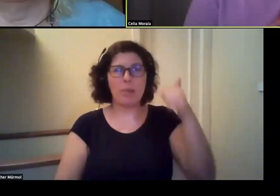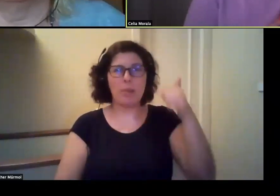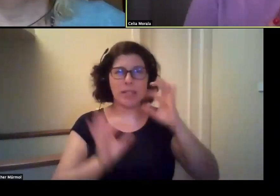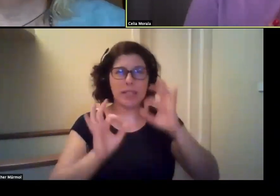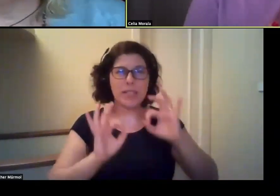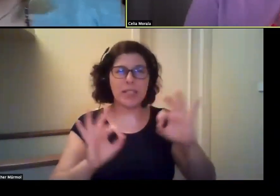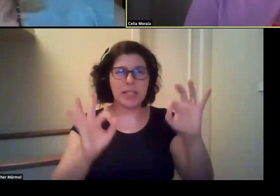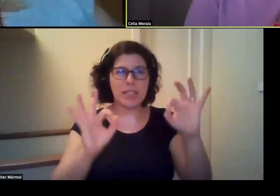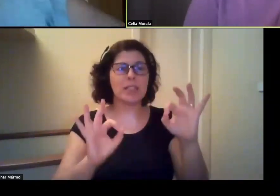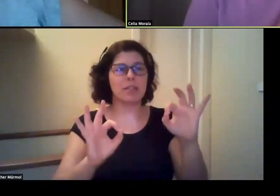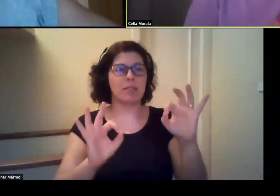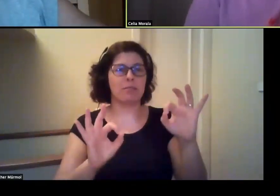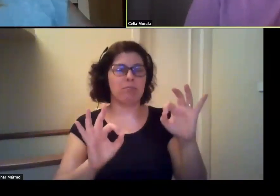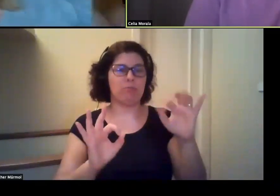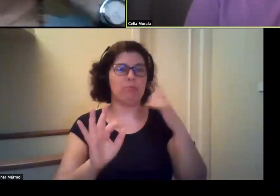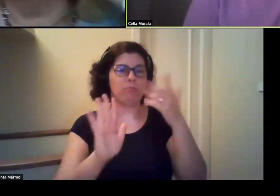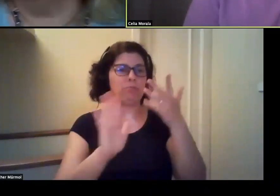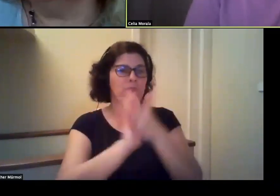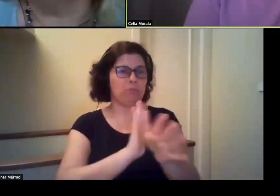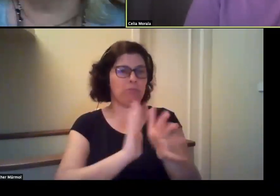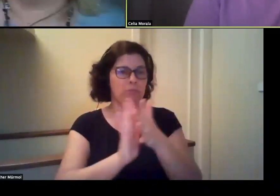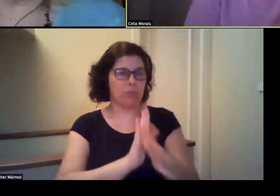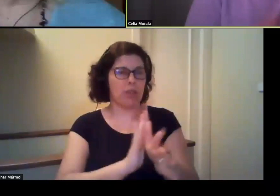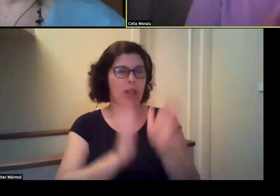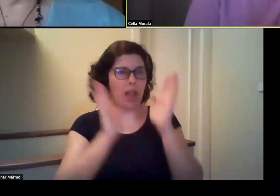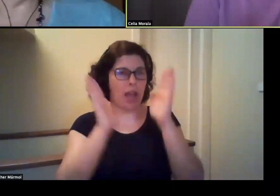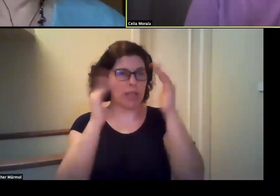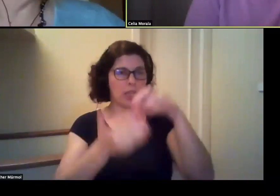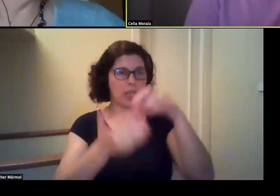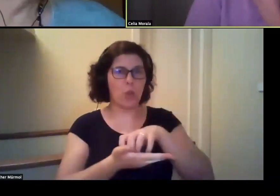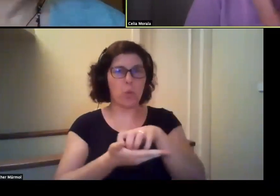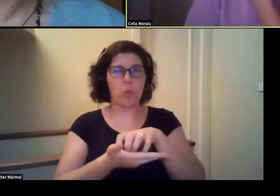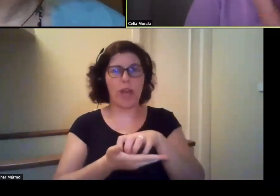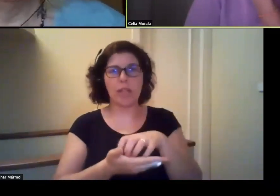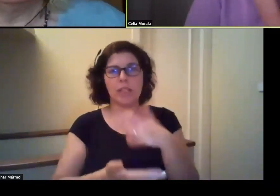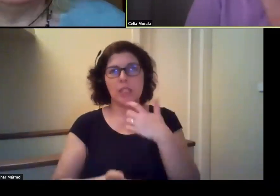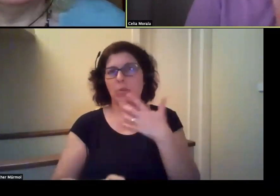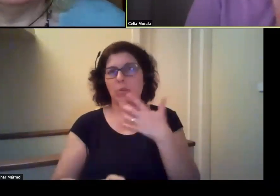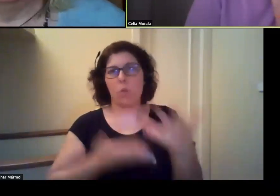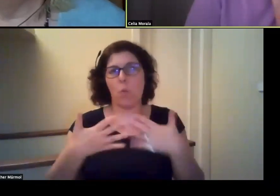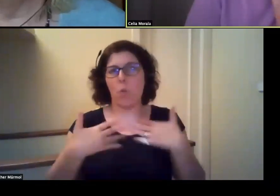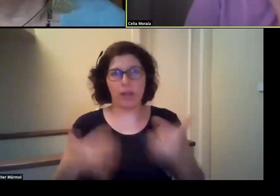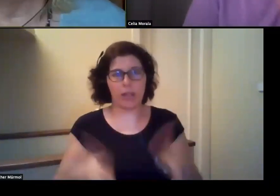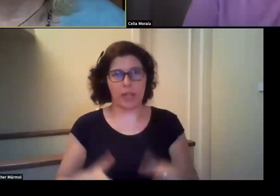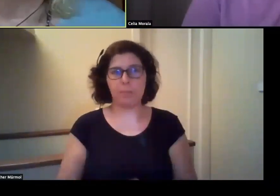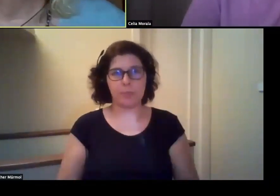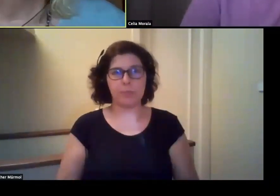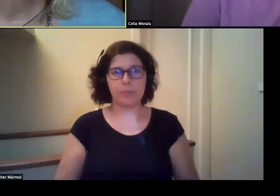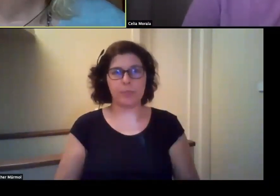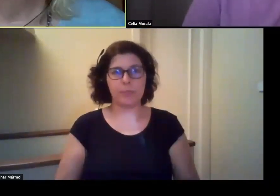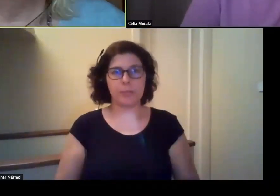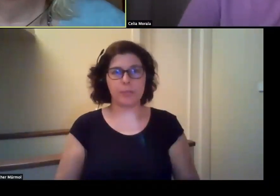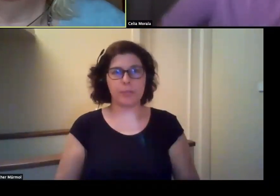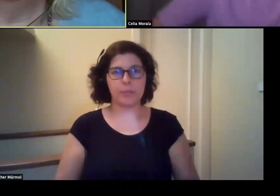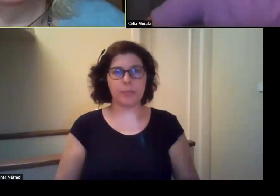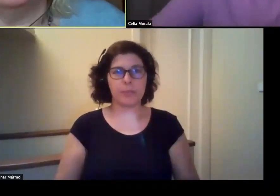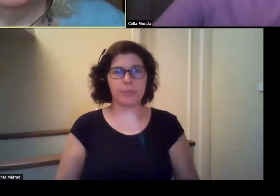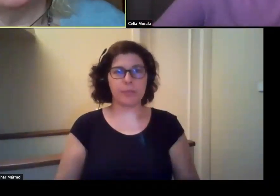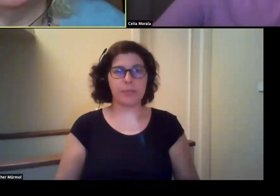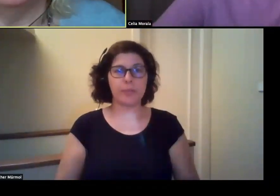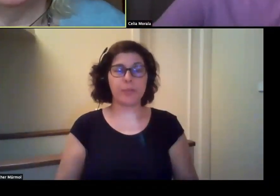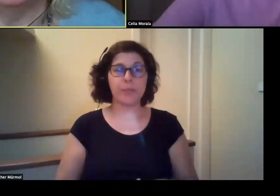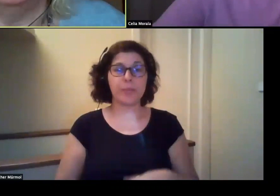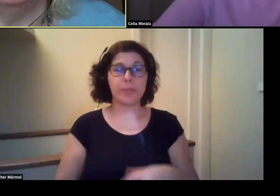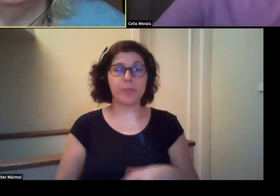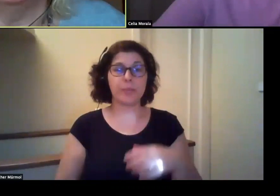poder abordar las dudas y también cualquier otra cuestión que tengáis, por supuesto. No obstante, Carmen, que